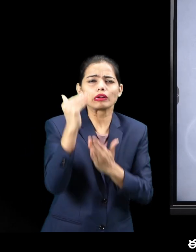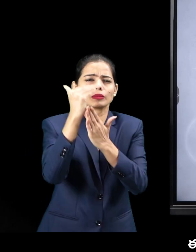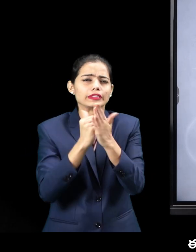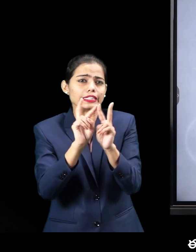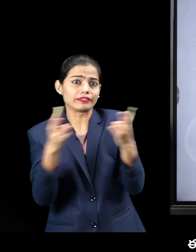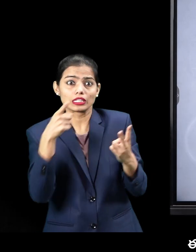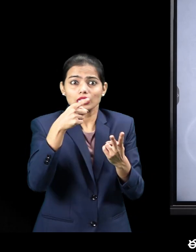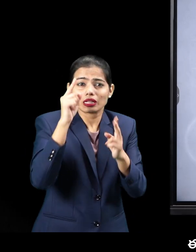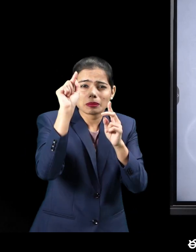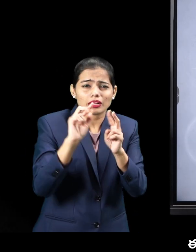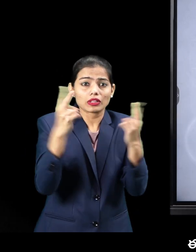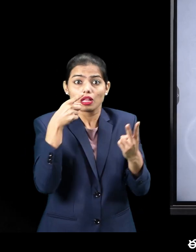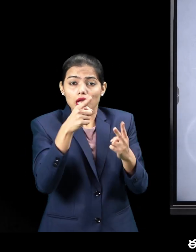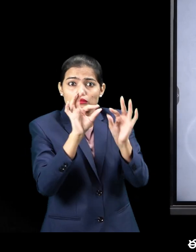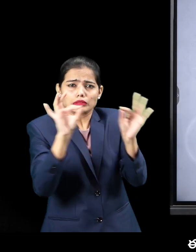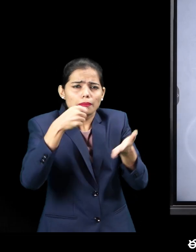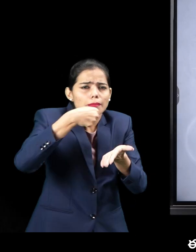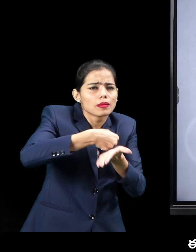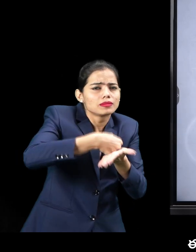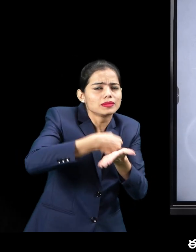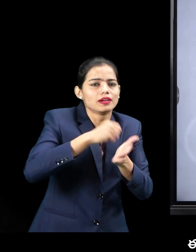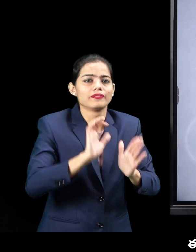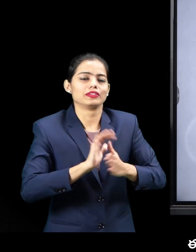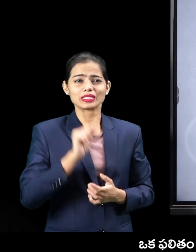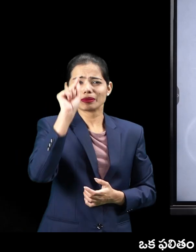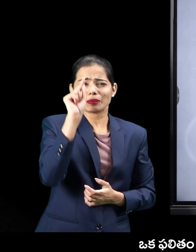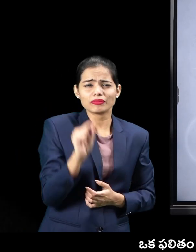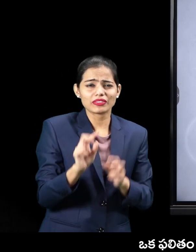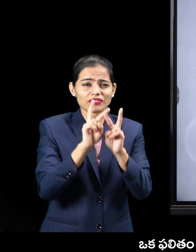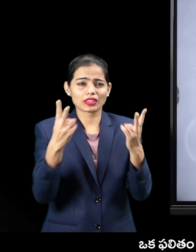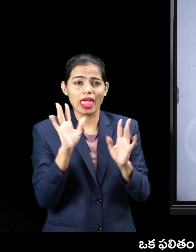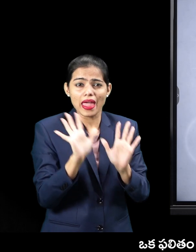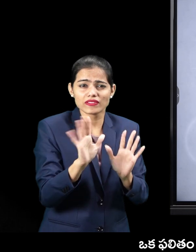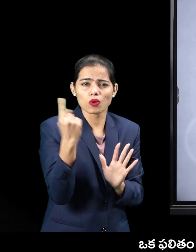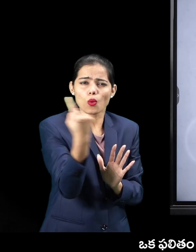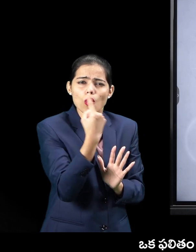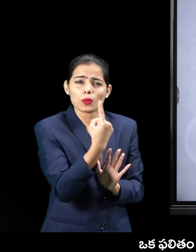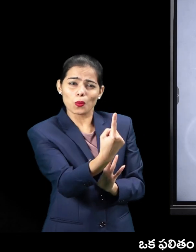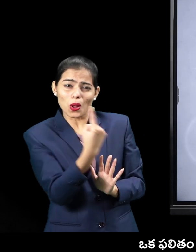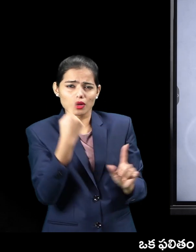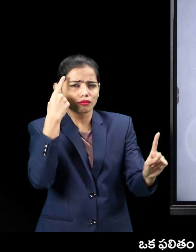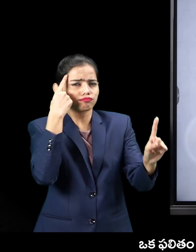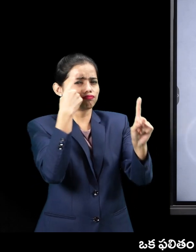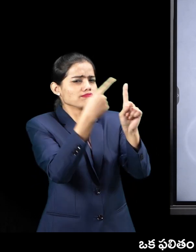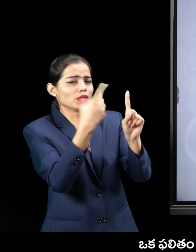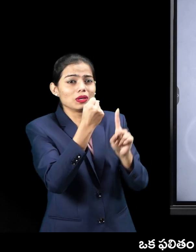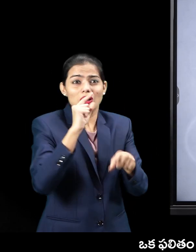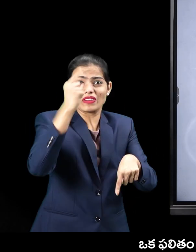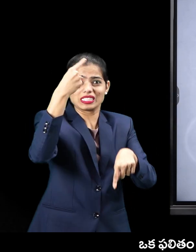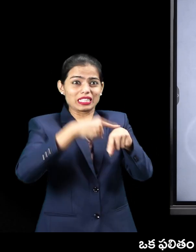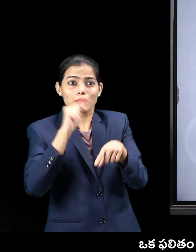ఈవెంట్ అనేది నమూనా స్థలం యొక్క ఉపసమితి. ఈ ఫలితం మాత్రమే ఉన్నందున సంఘటనను